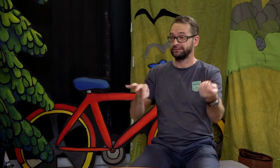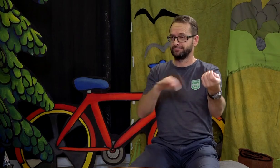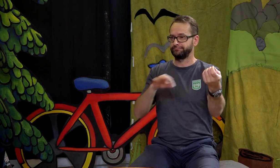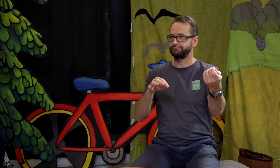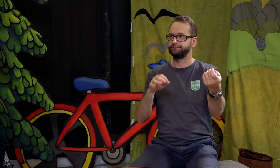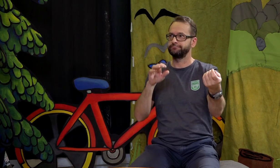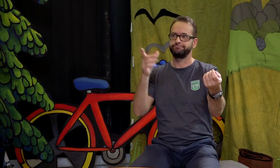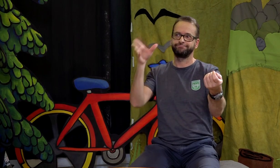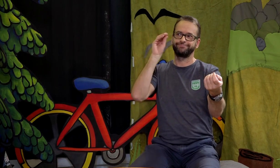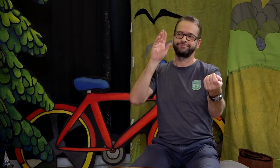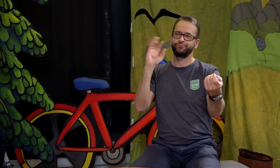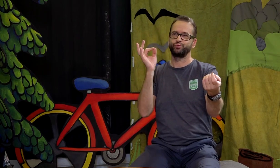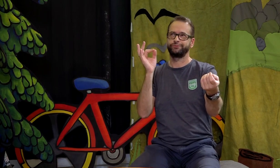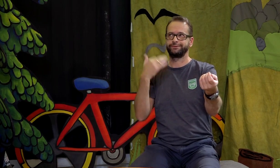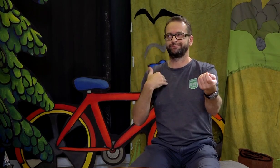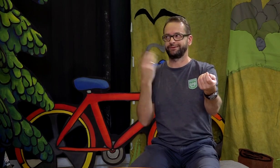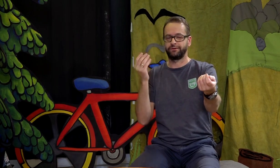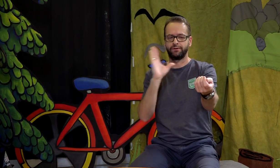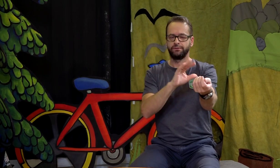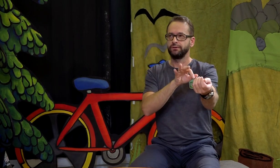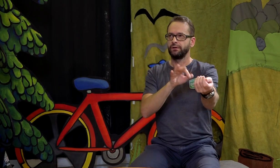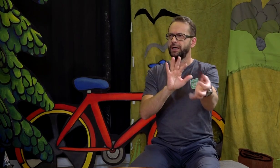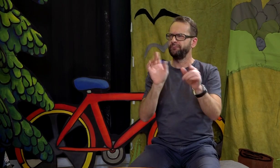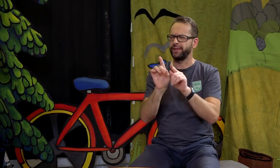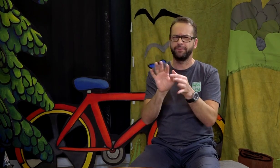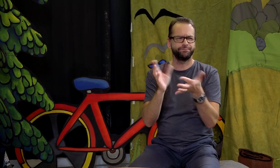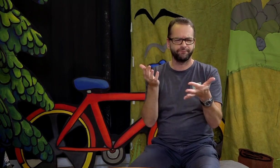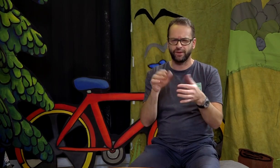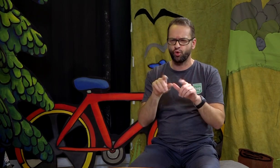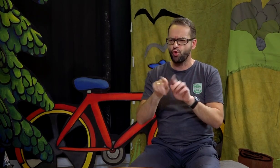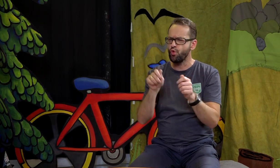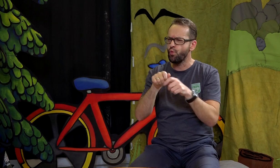Ja viulu taas vastaavasti voi olla semmoinen herkkä niin kuin